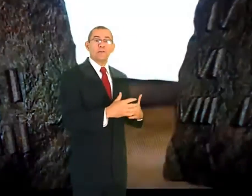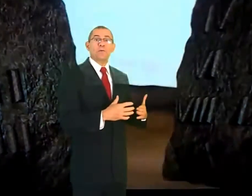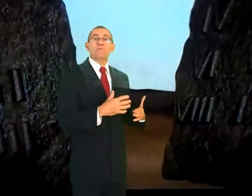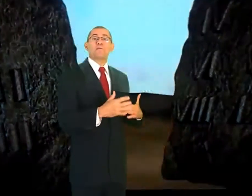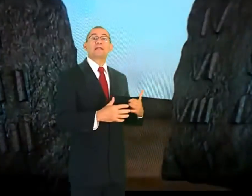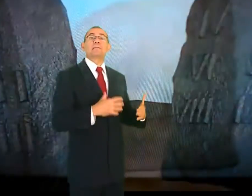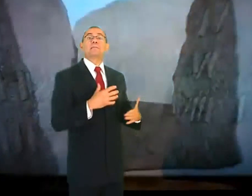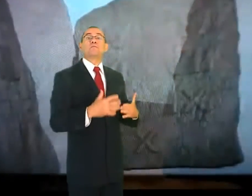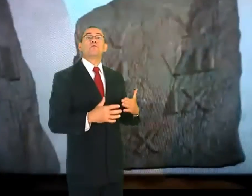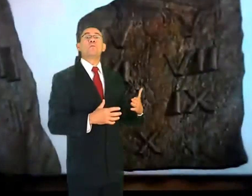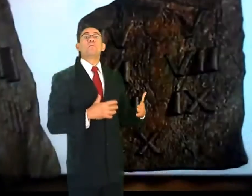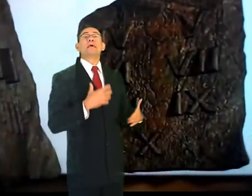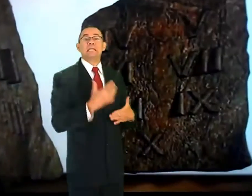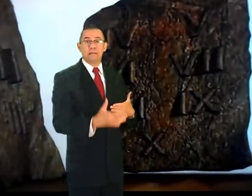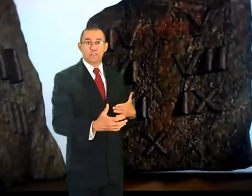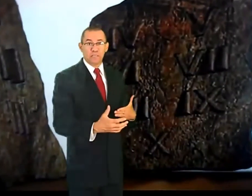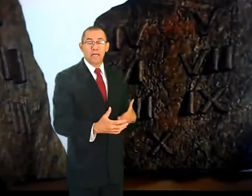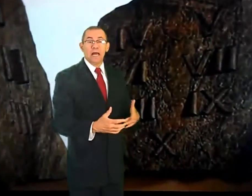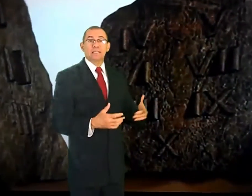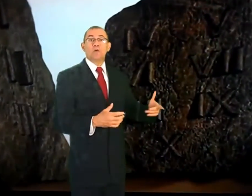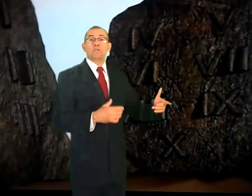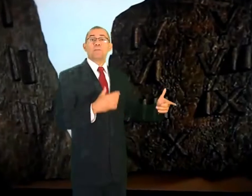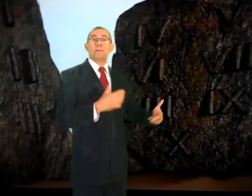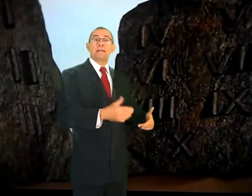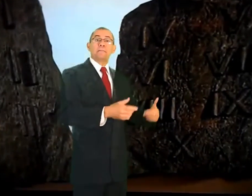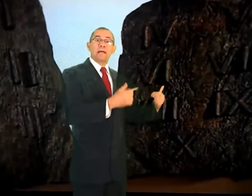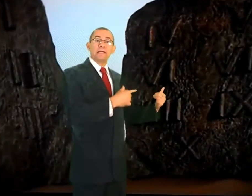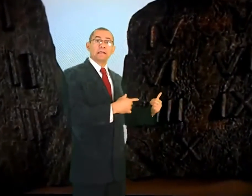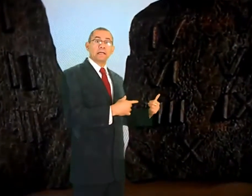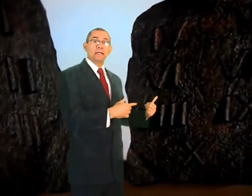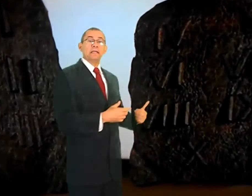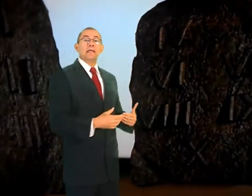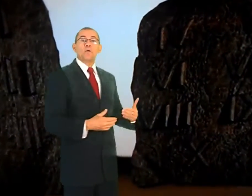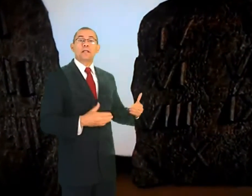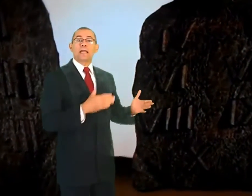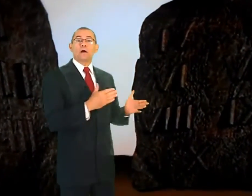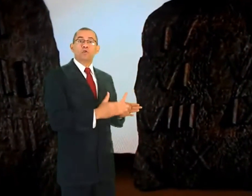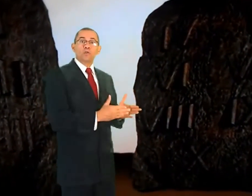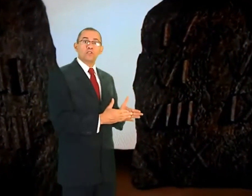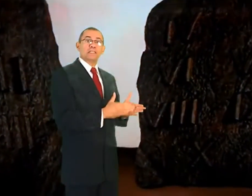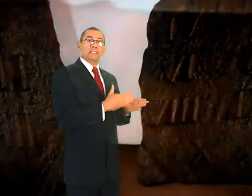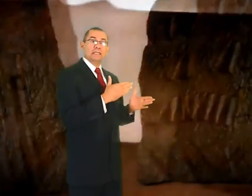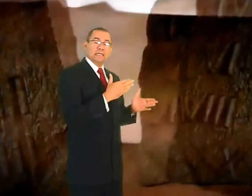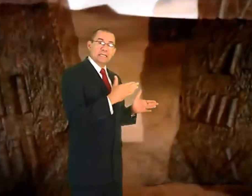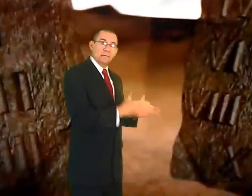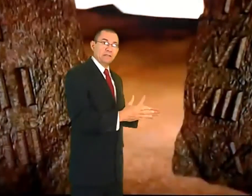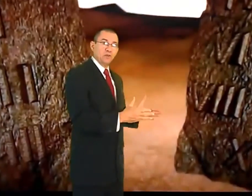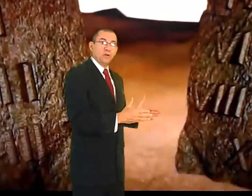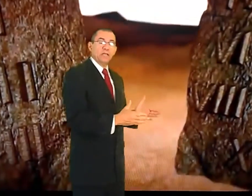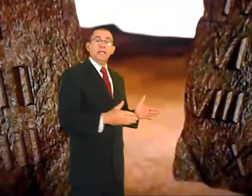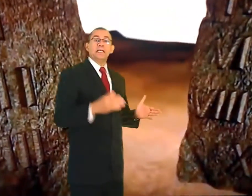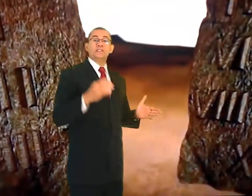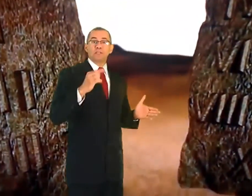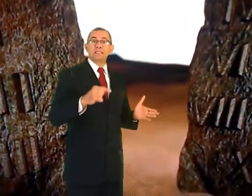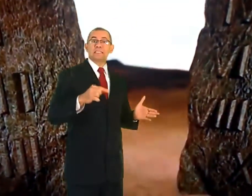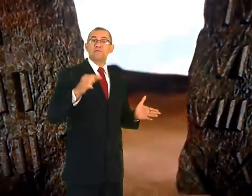terminado porque faltan un más liberaciones así que usted puede ver en internet que encuentra la continuación de ese de esa liberación y si ustedes